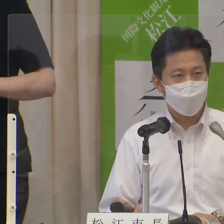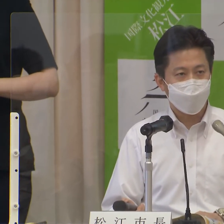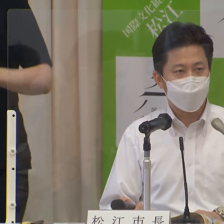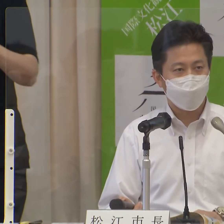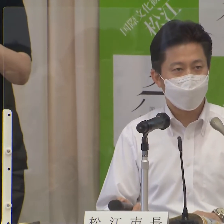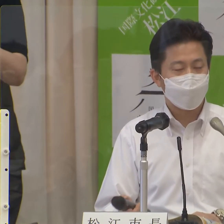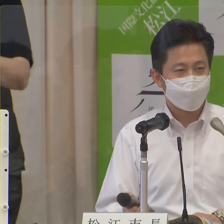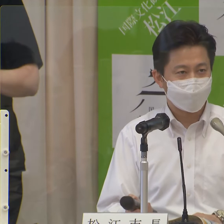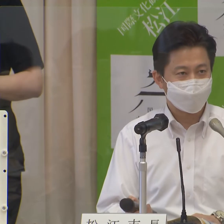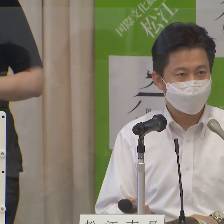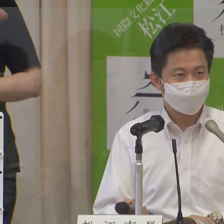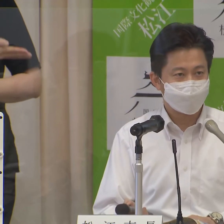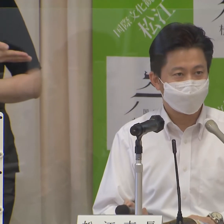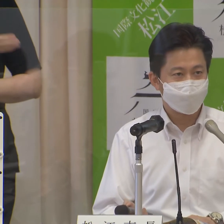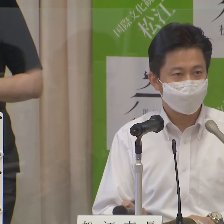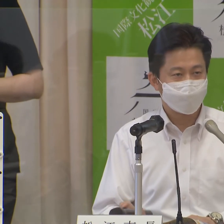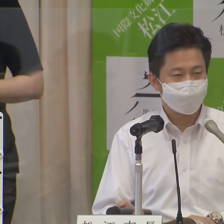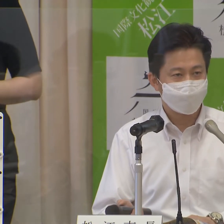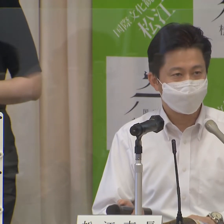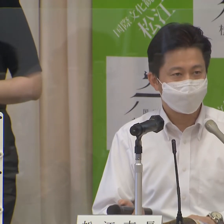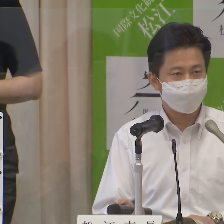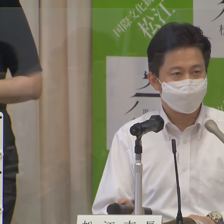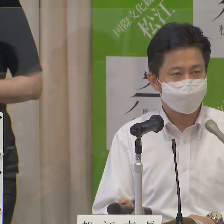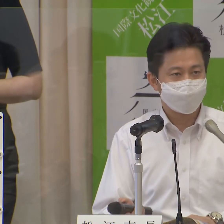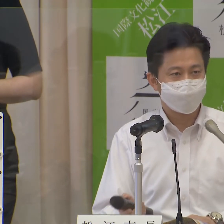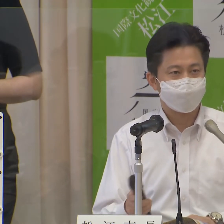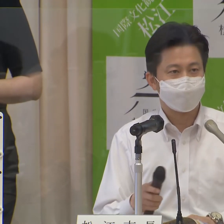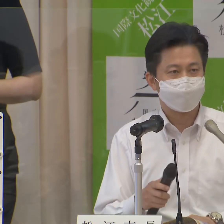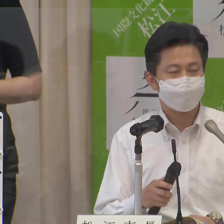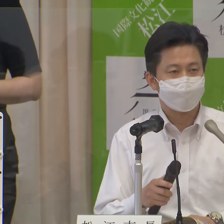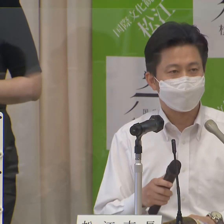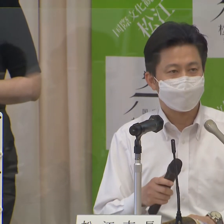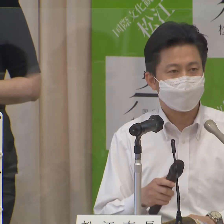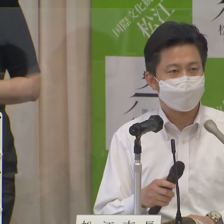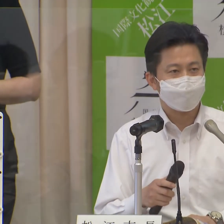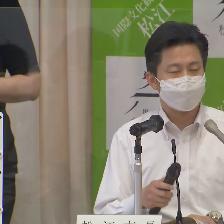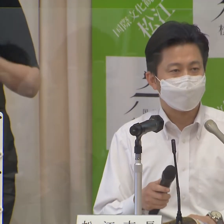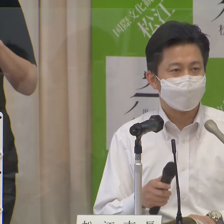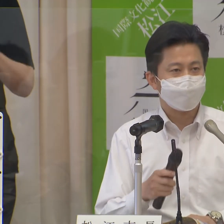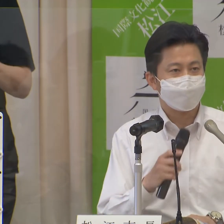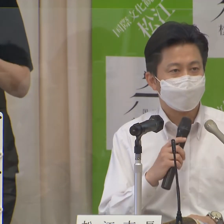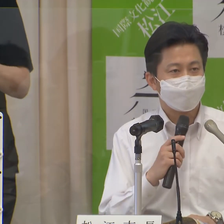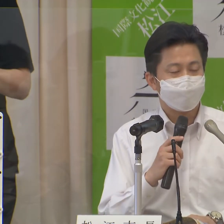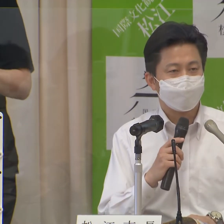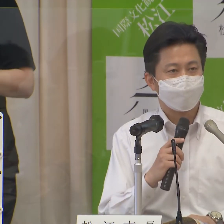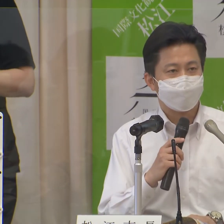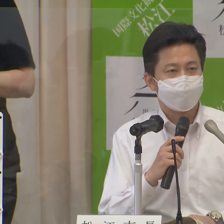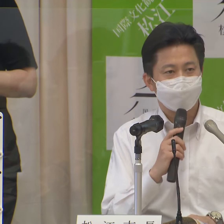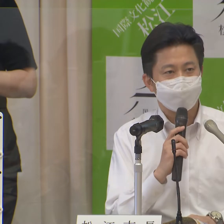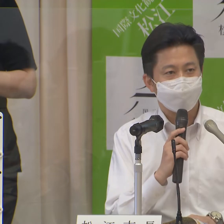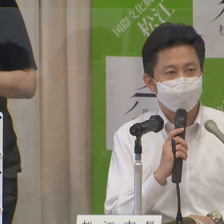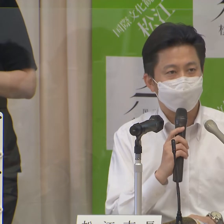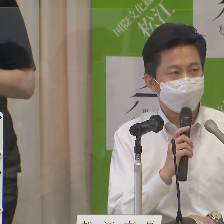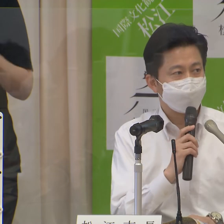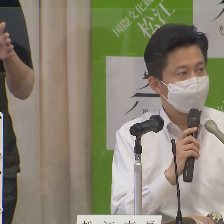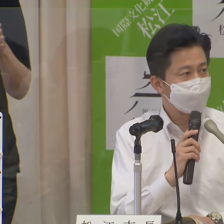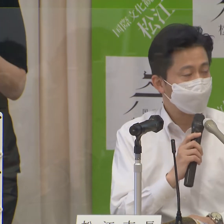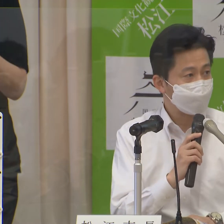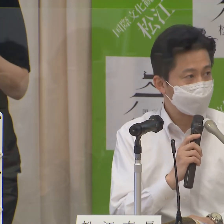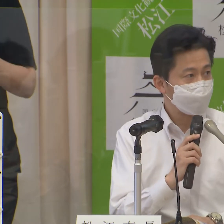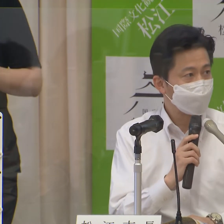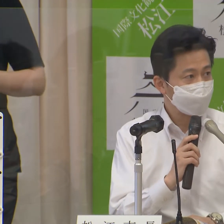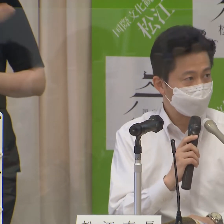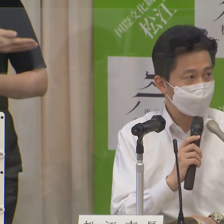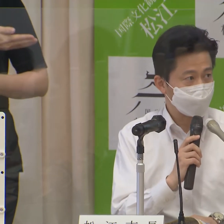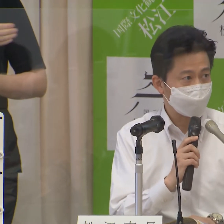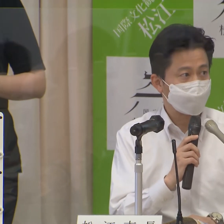じになるんでしょうか。それに伴う入院検診の縮小になるんですか。 これはすでに